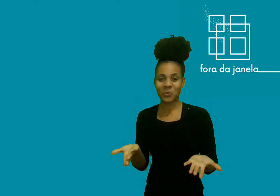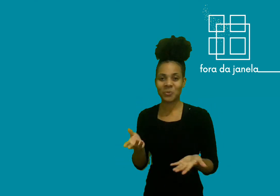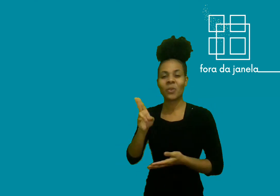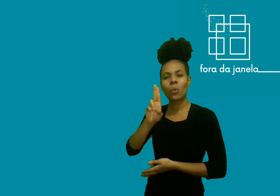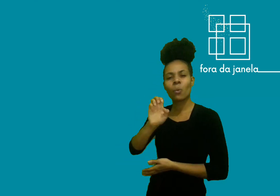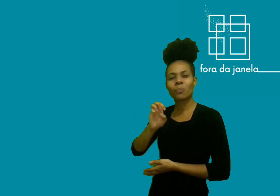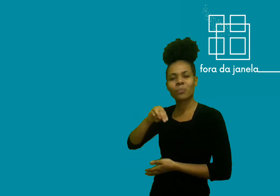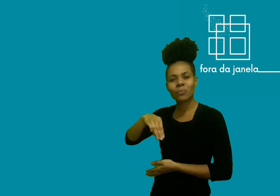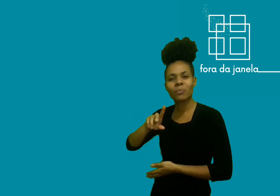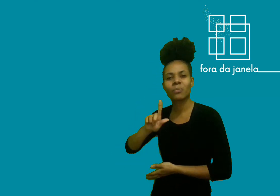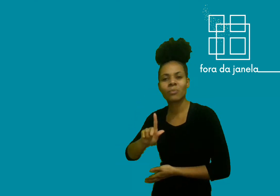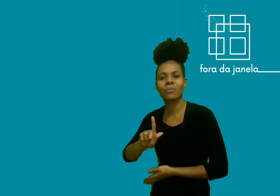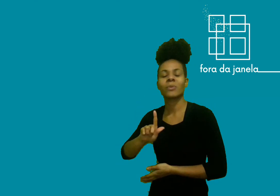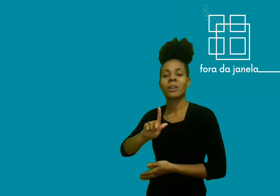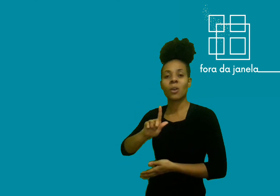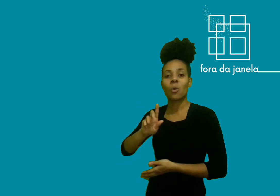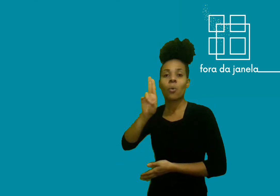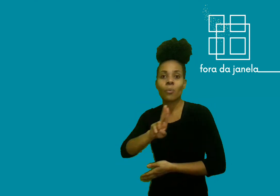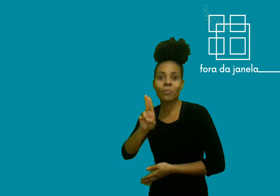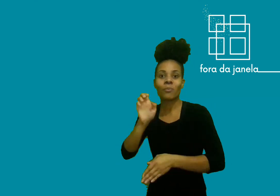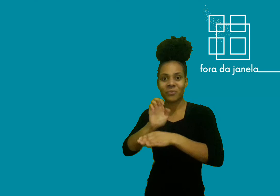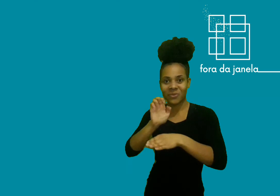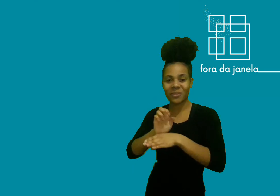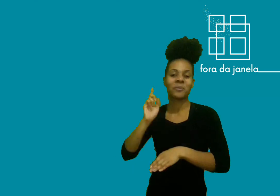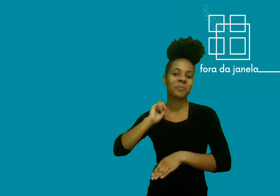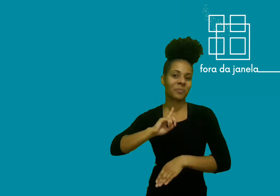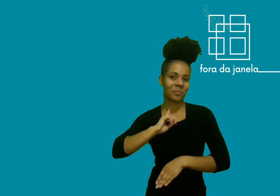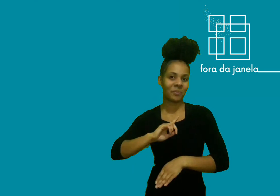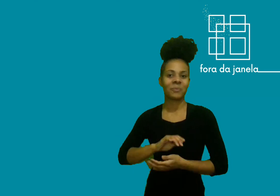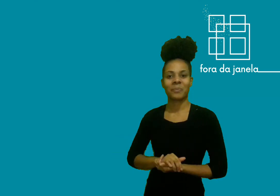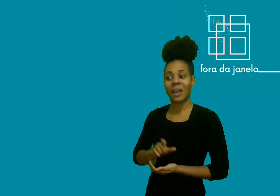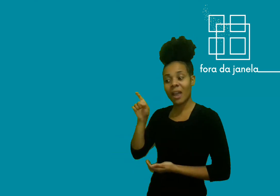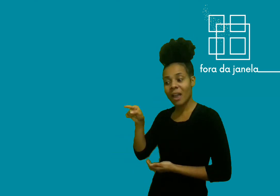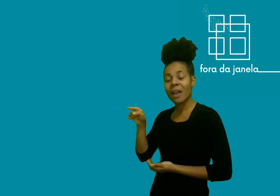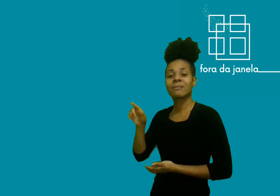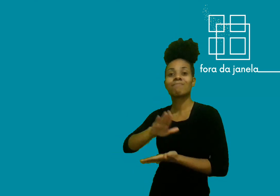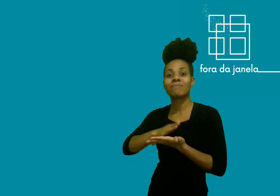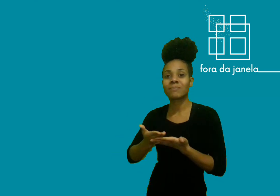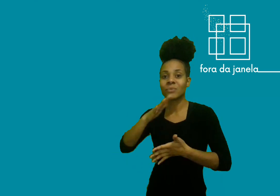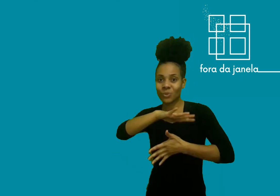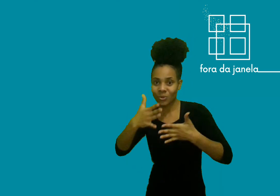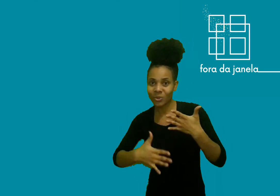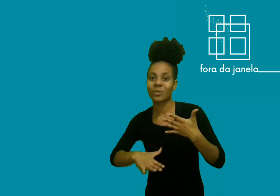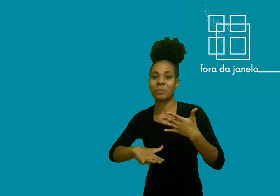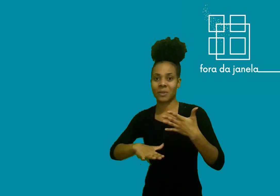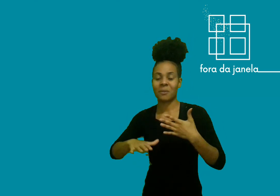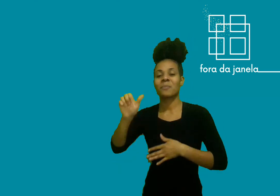pela Associação dos Surdos de Minas Gerais. Ela é integrante do núcleo de teatro Luiz Estrela. Ela atua como atriz